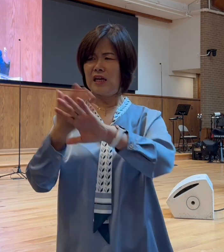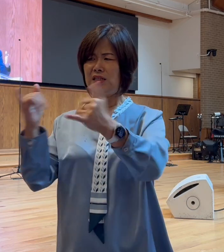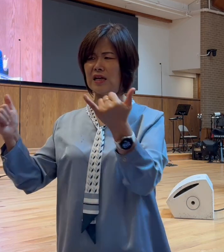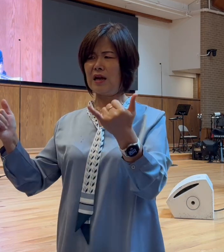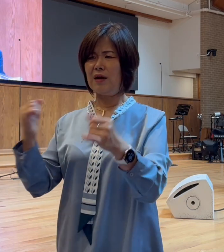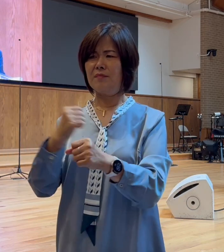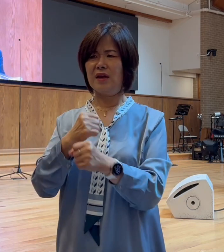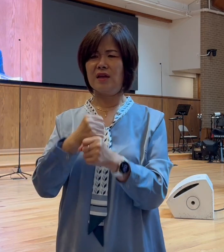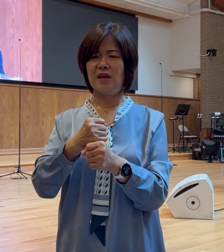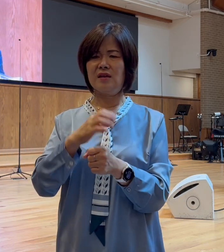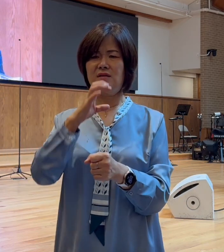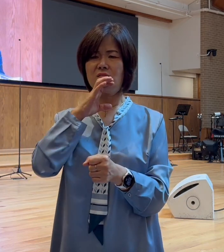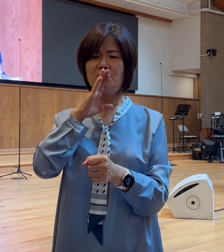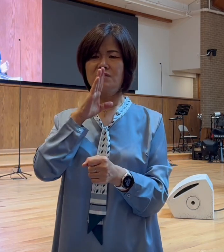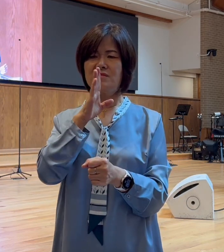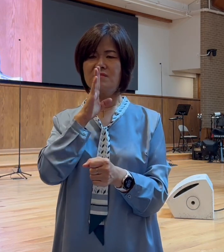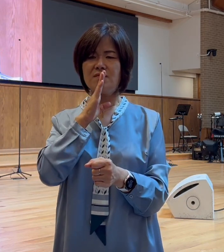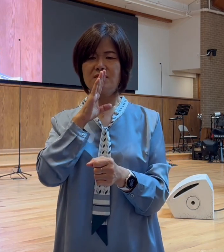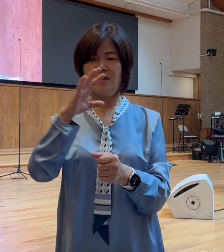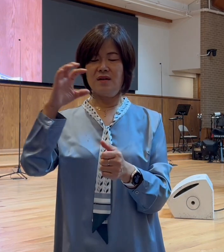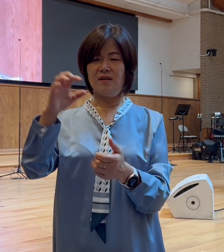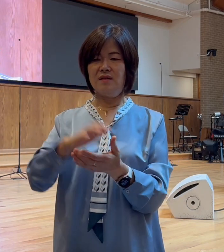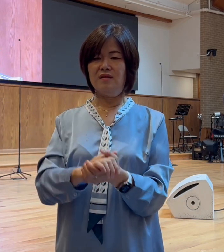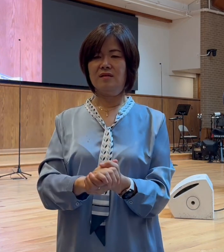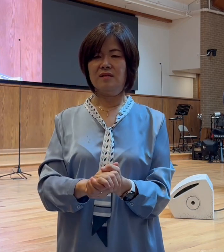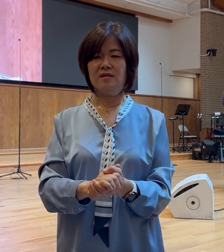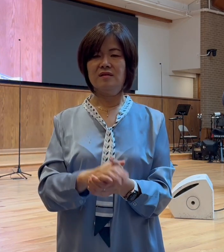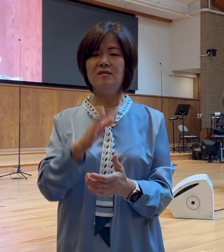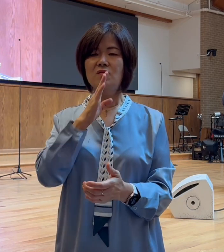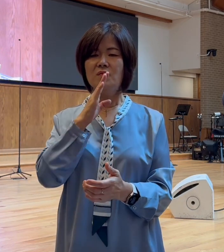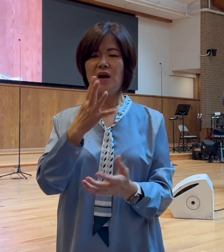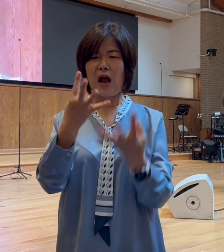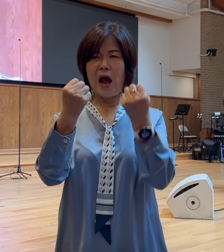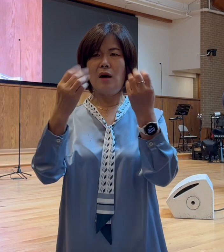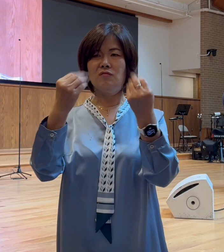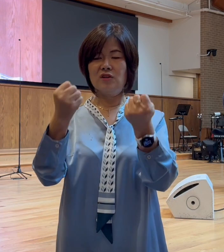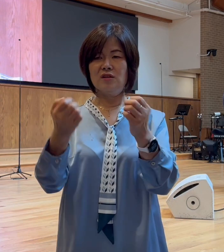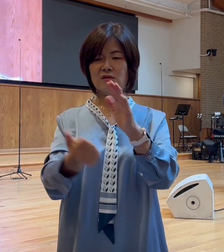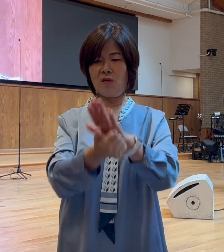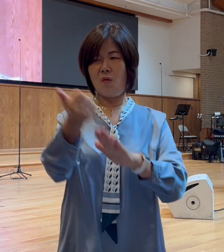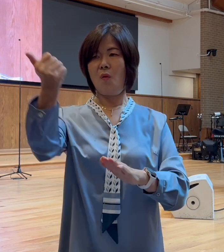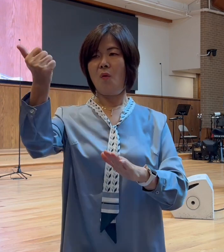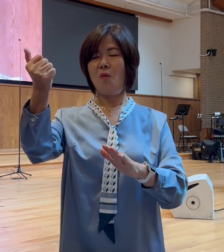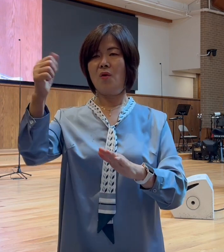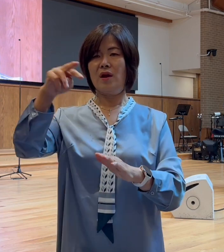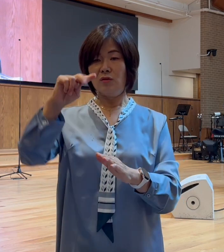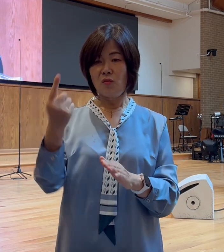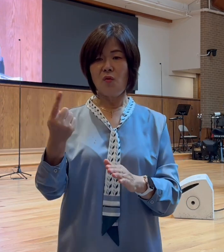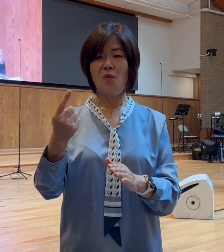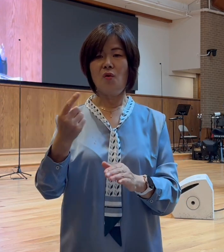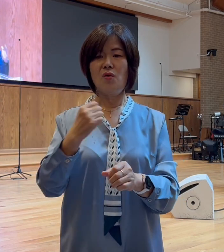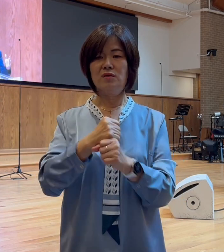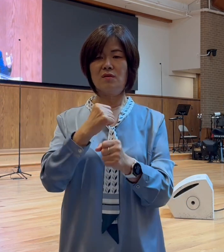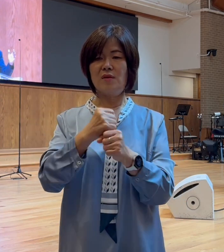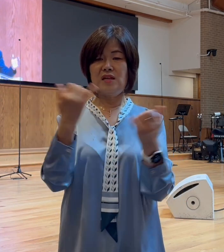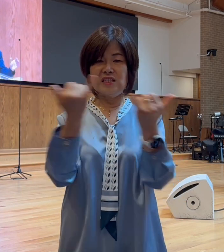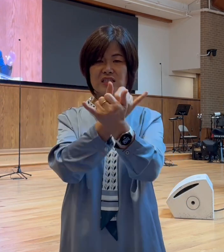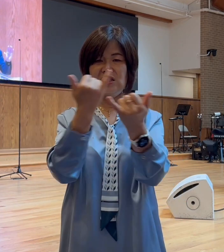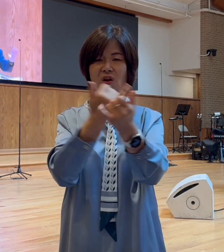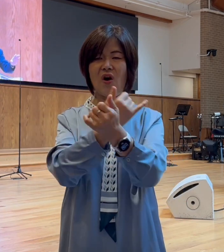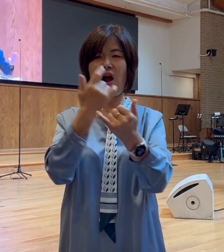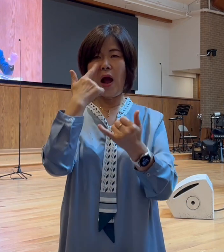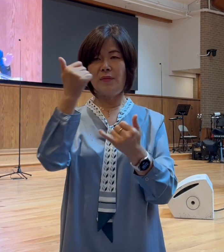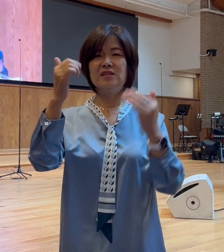사람에게 재앙이 되는 사람은 뭐 그렇게 많지 않은 것 같아요. 아무리 성공해도 세속적으로 기껏해야 본토 친척